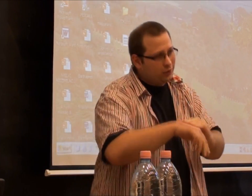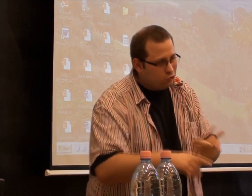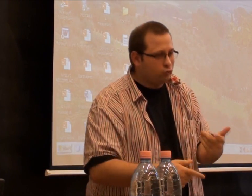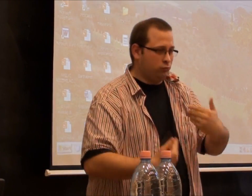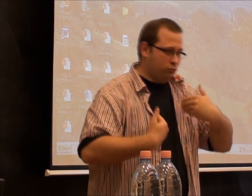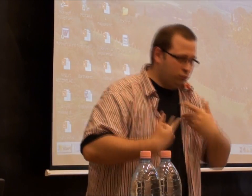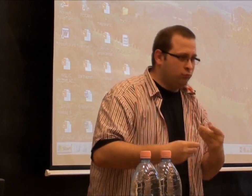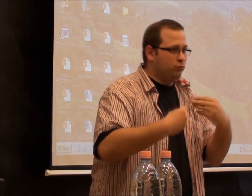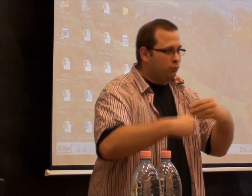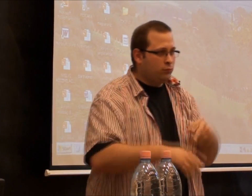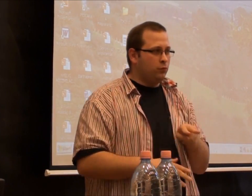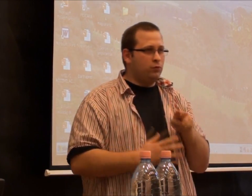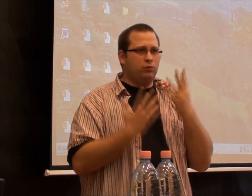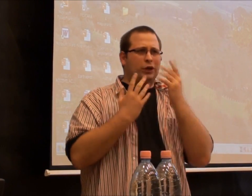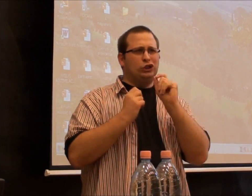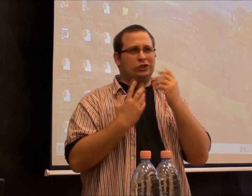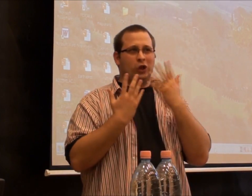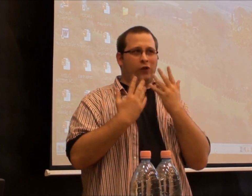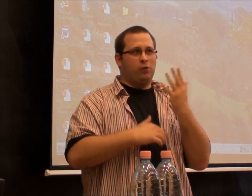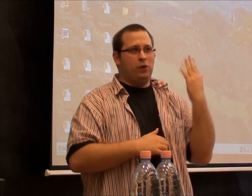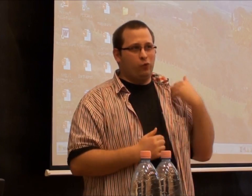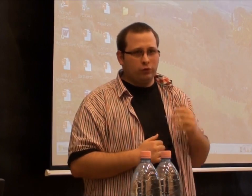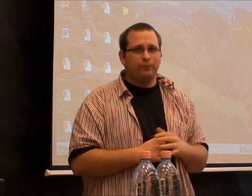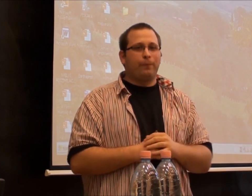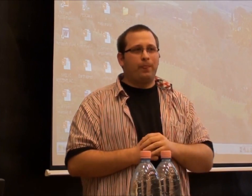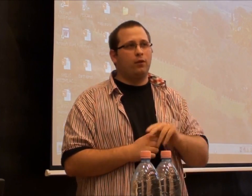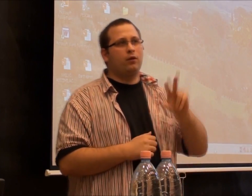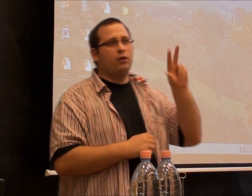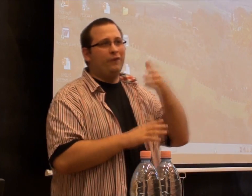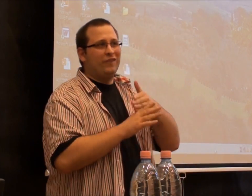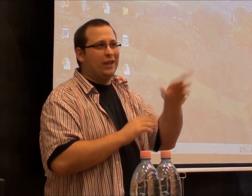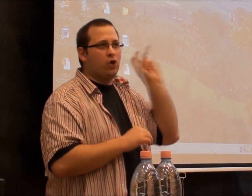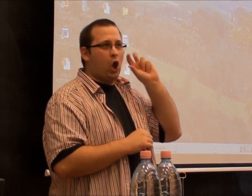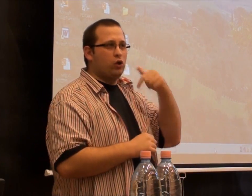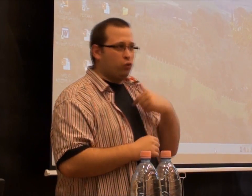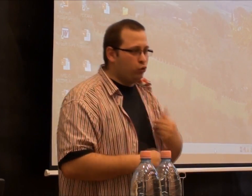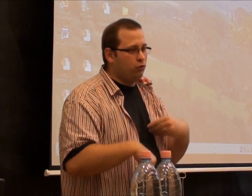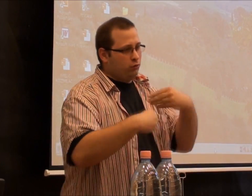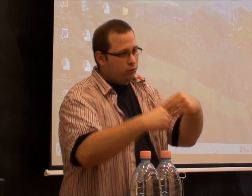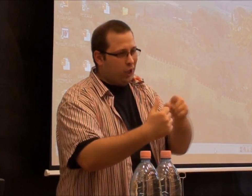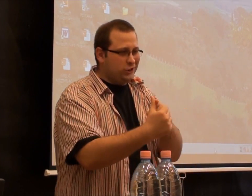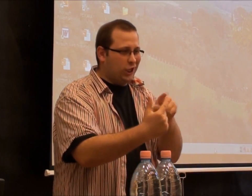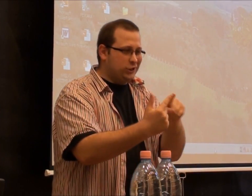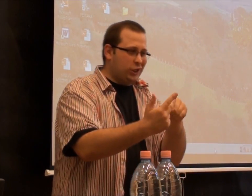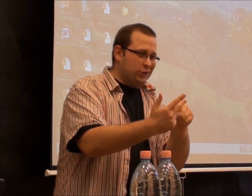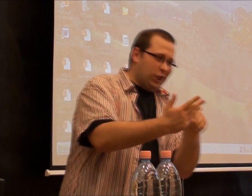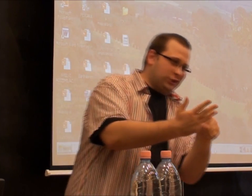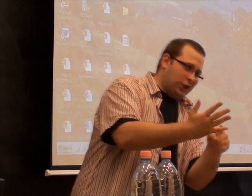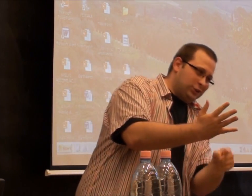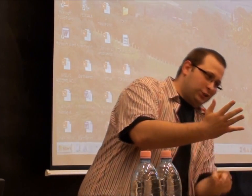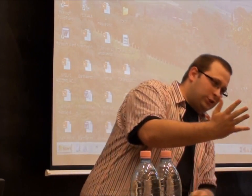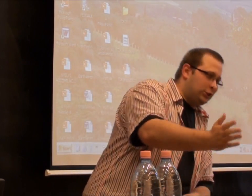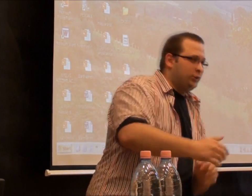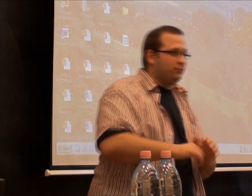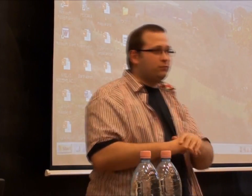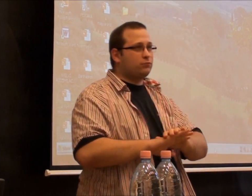És én oda mentem, elnézést, egy picit zavarba volt, végighallgatott, ezt, és ezt